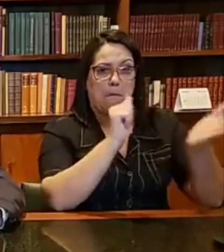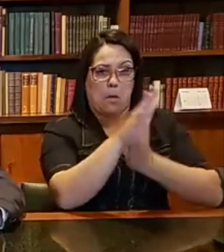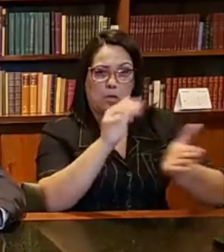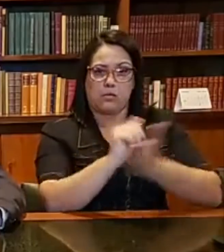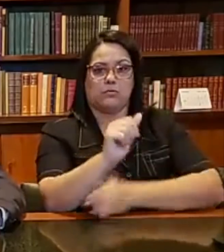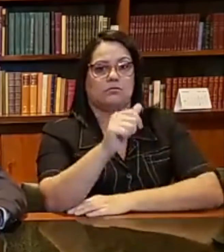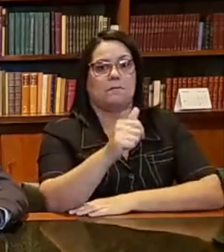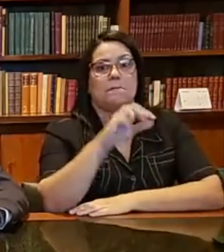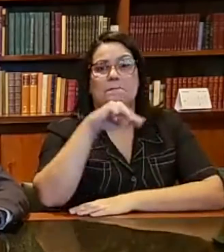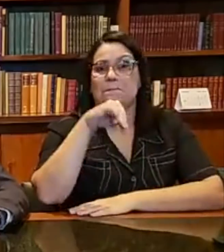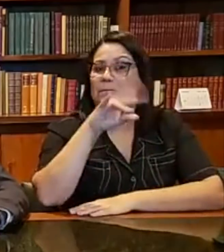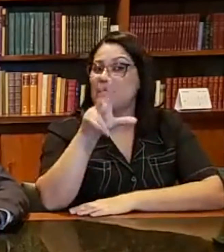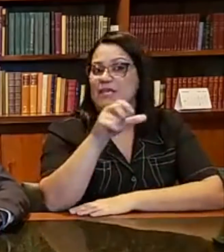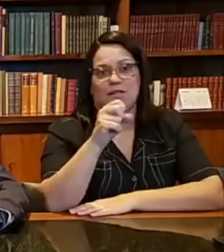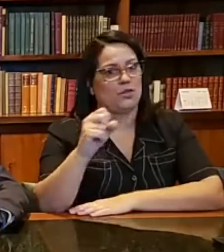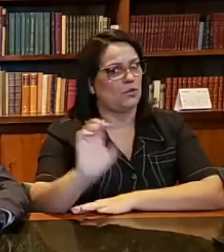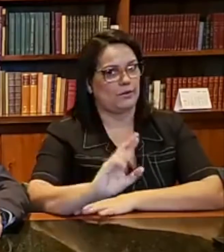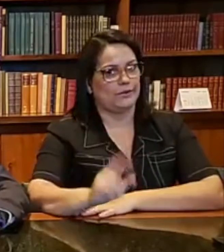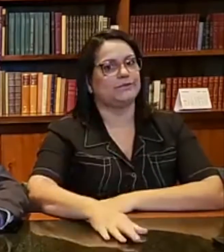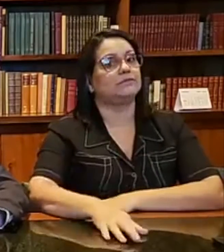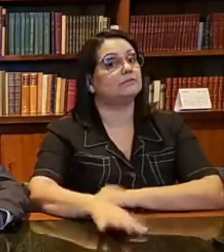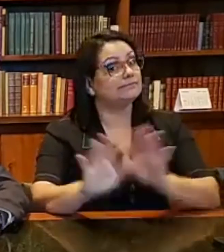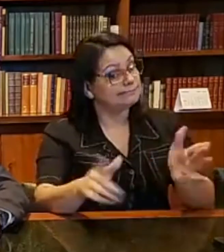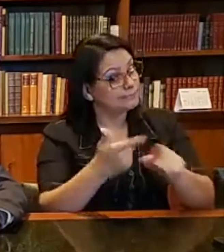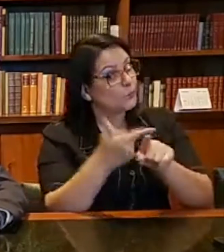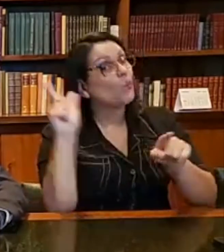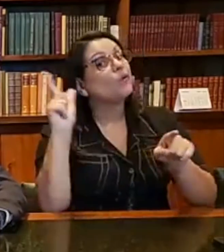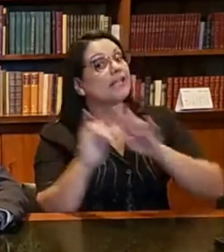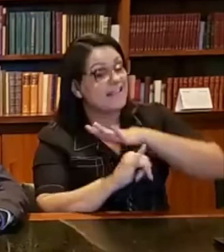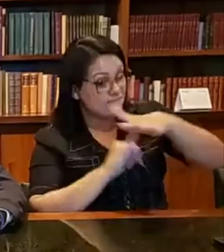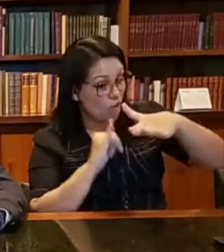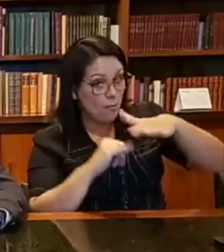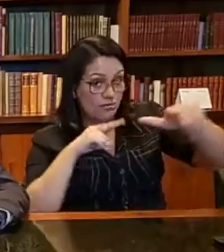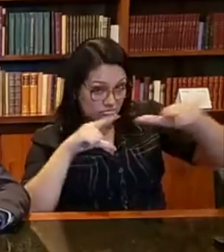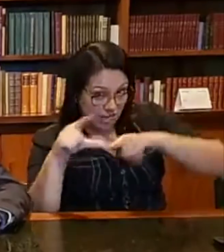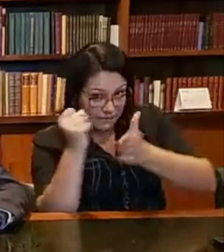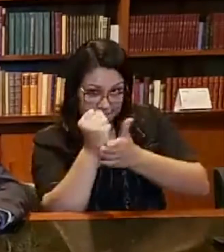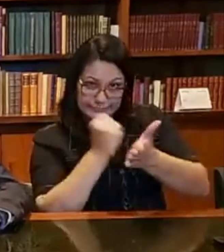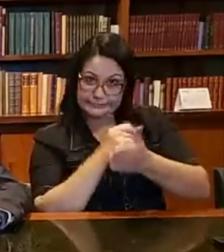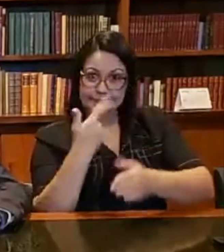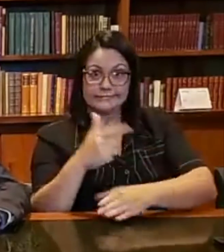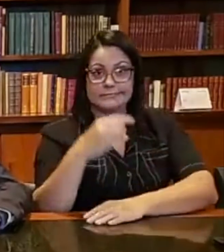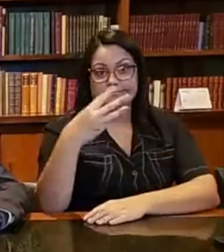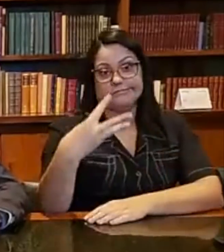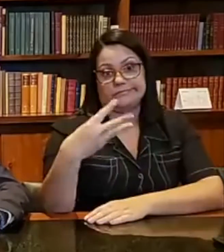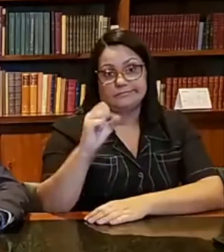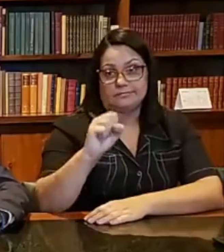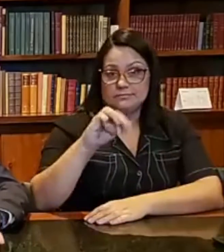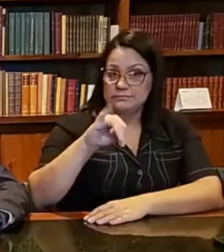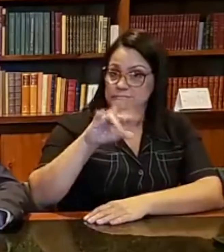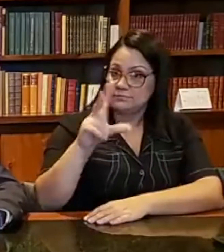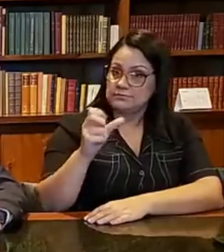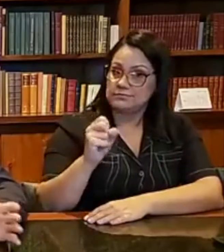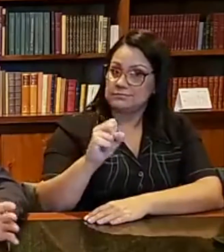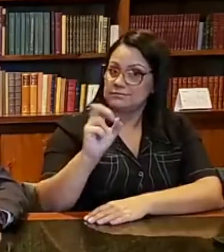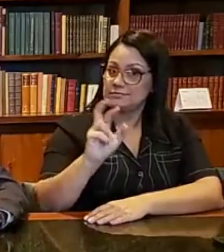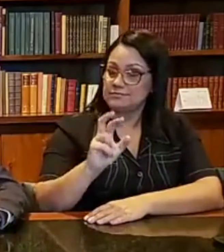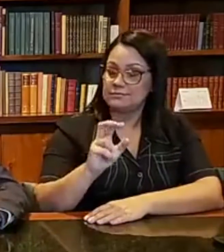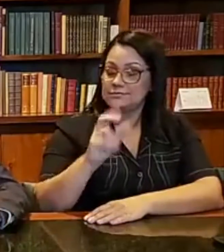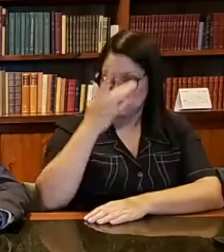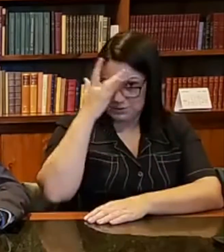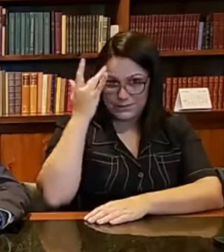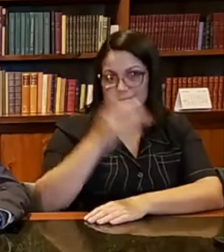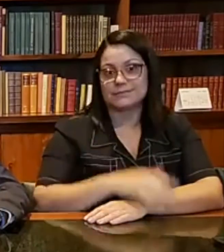os informais, que era estimado em 38 milhões de pessoas, que uma parte